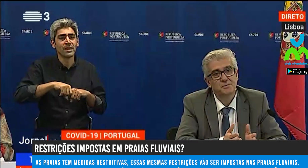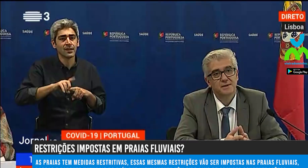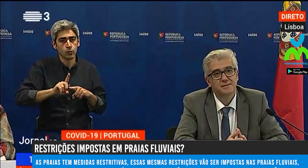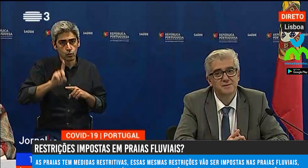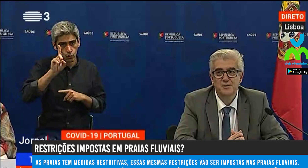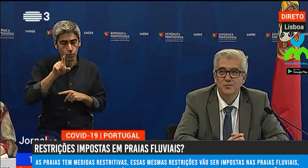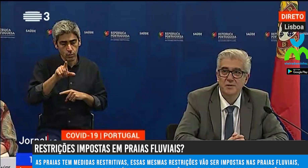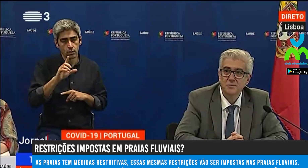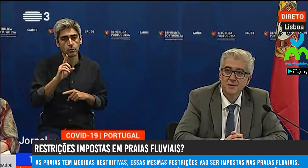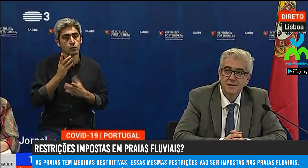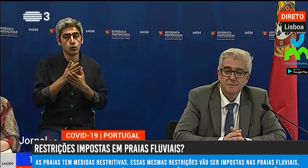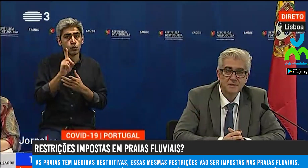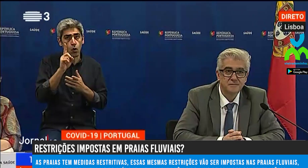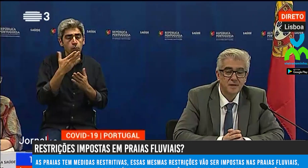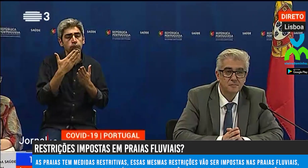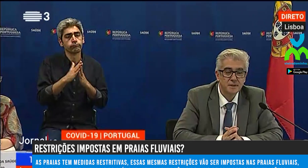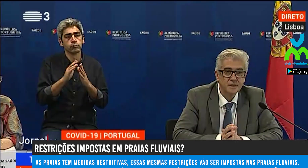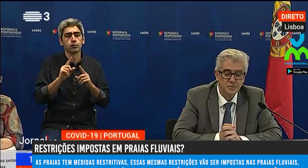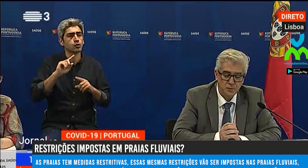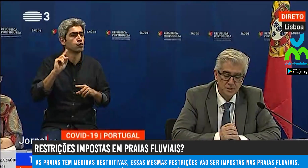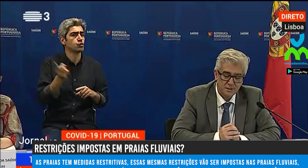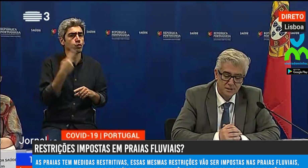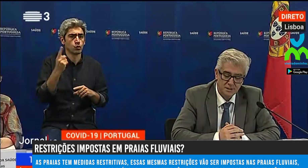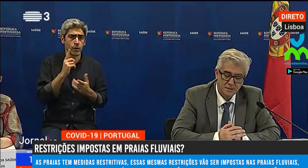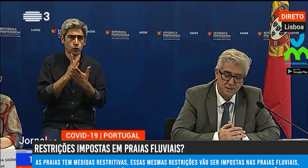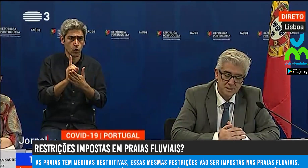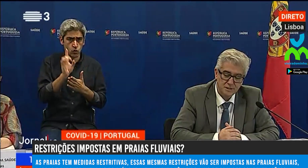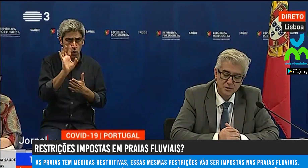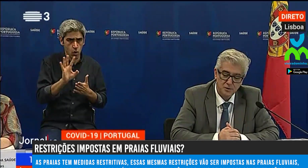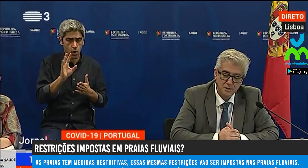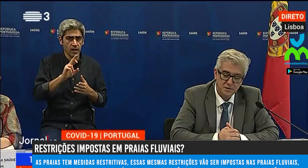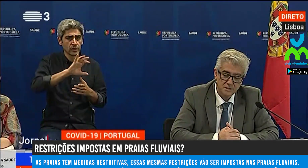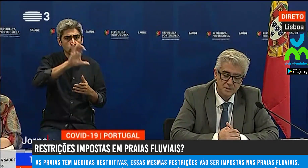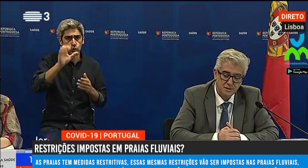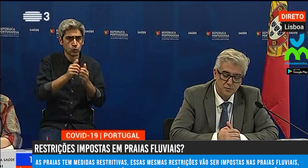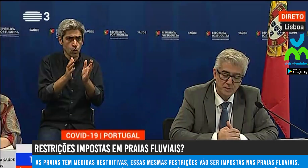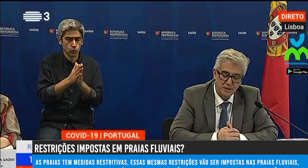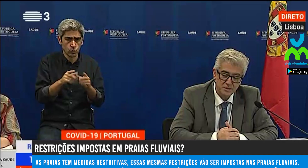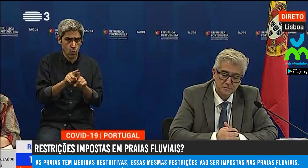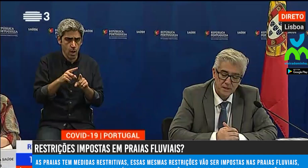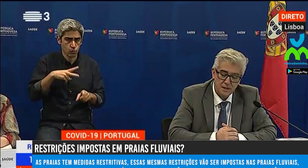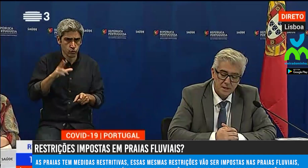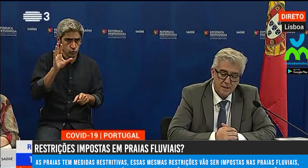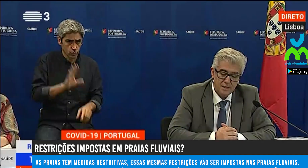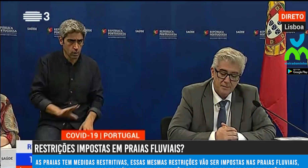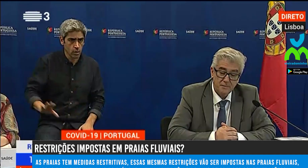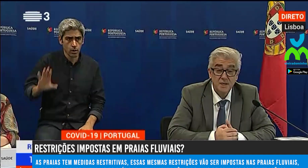só para Vieira do Minho, mas que vale para todas as regiões do país.